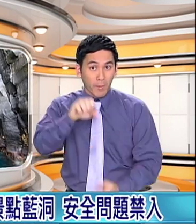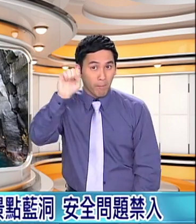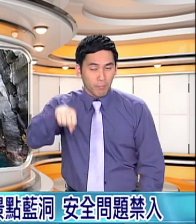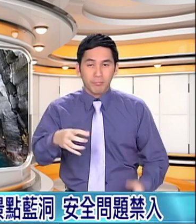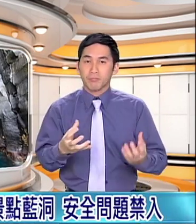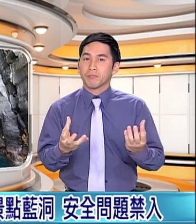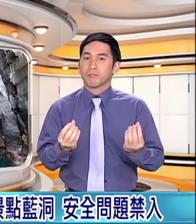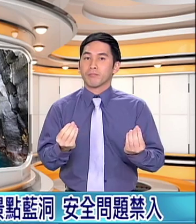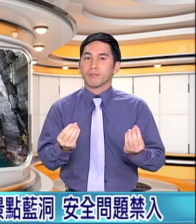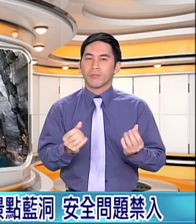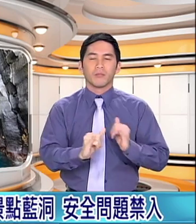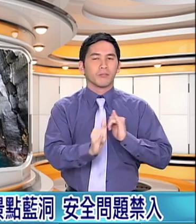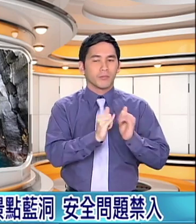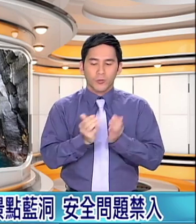入。